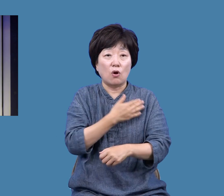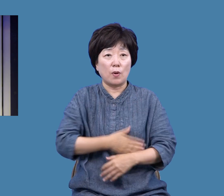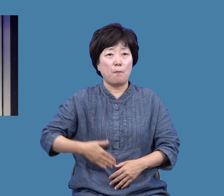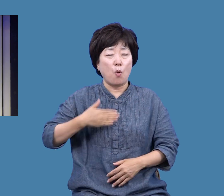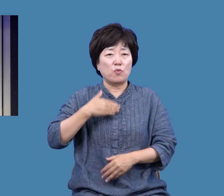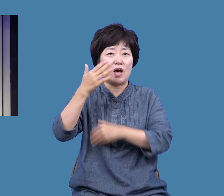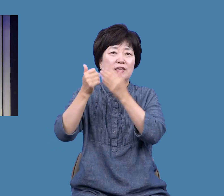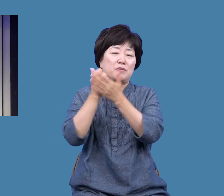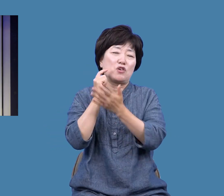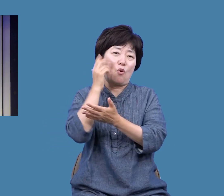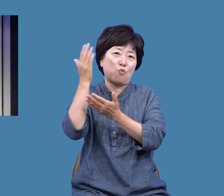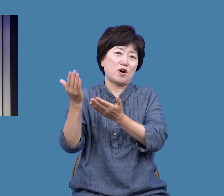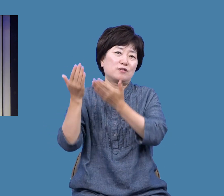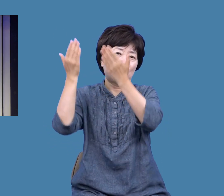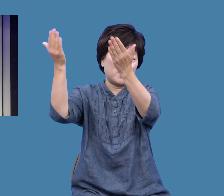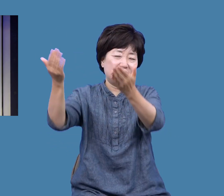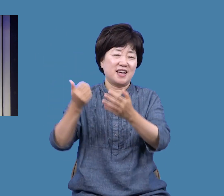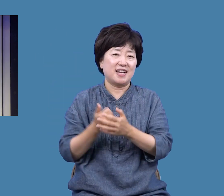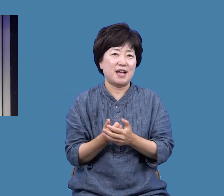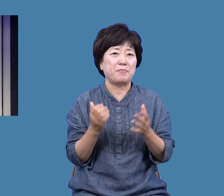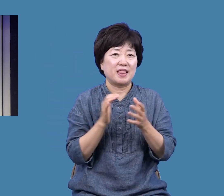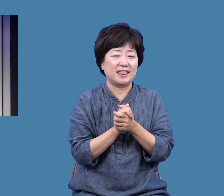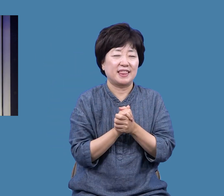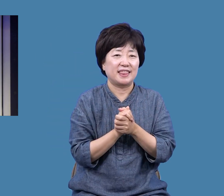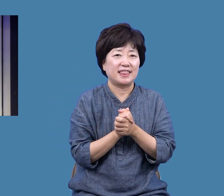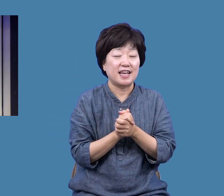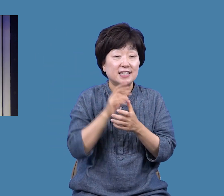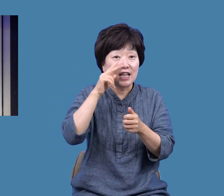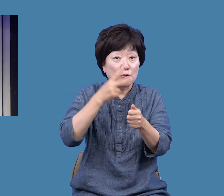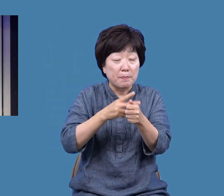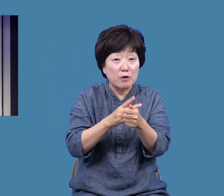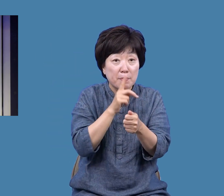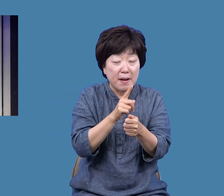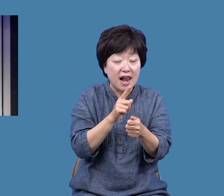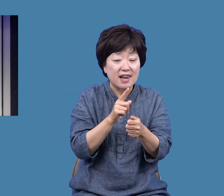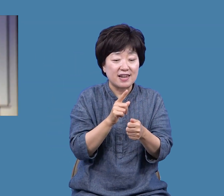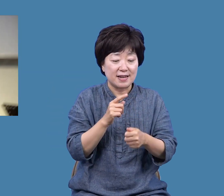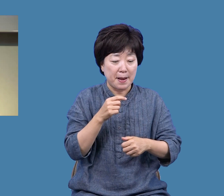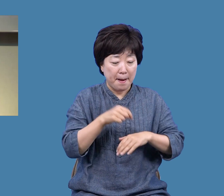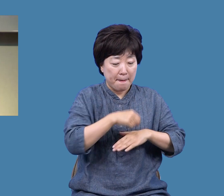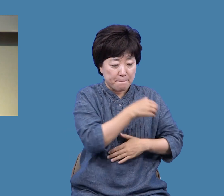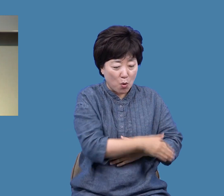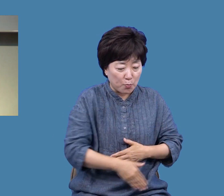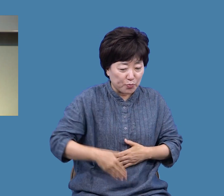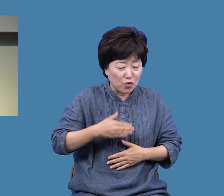영광을 돌리라. 아멘. 그래서 결국 바울이 이 몸과 영의